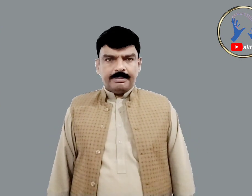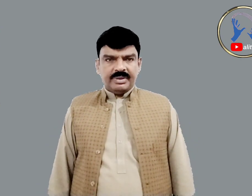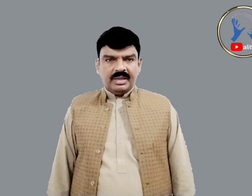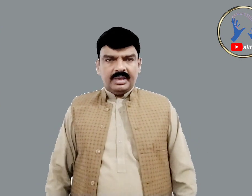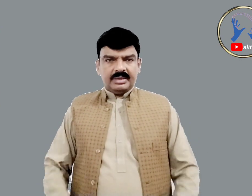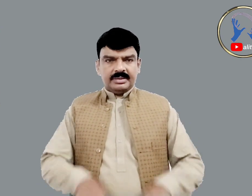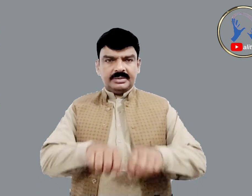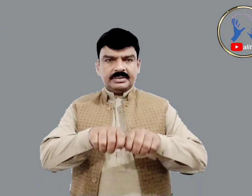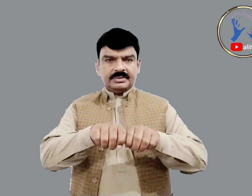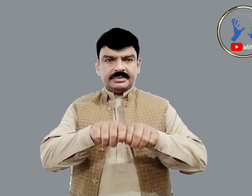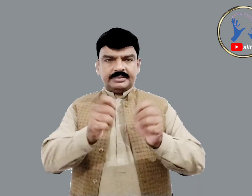ब्रेक